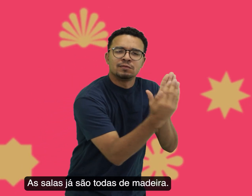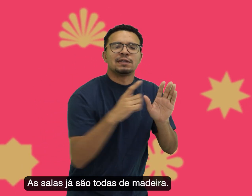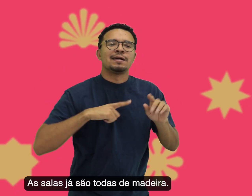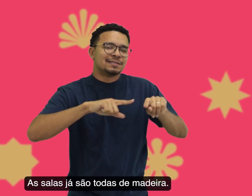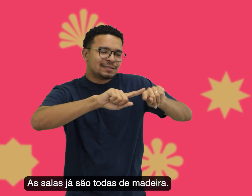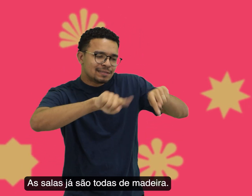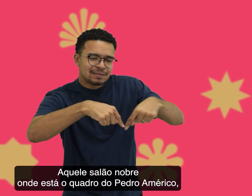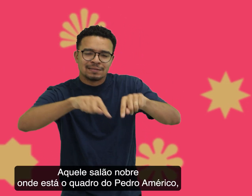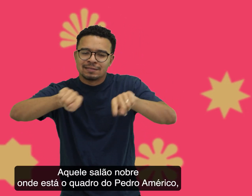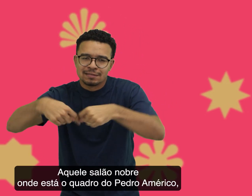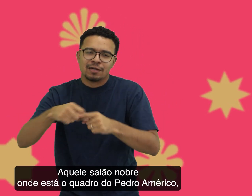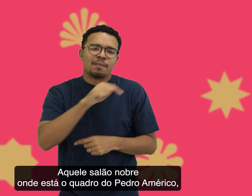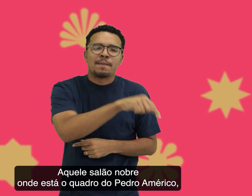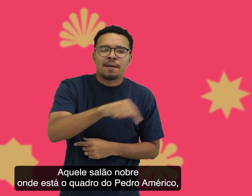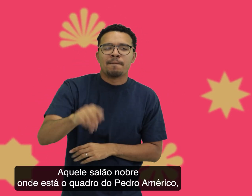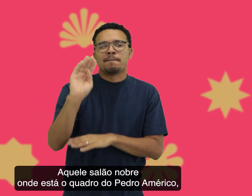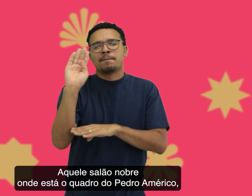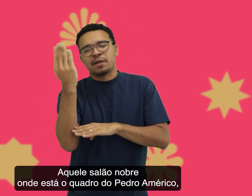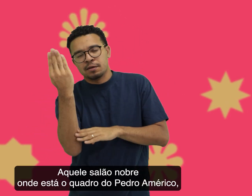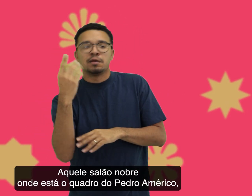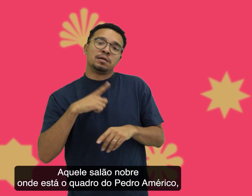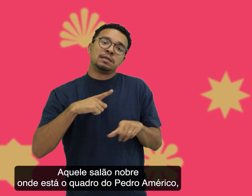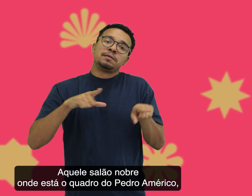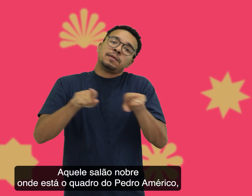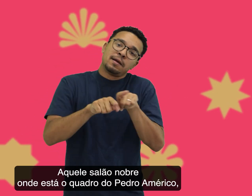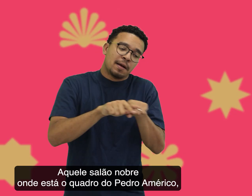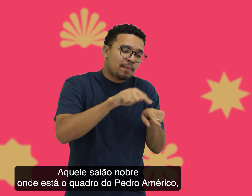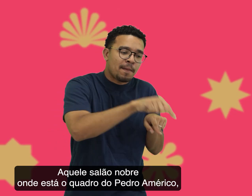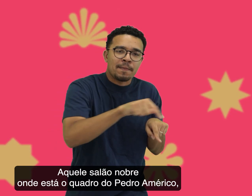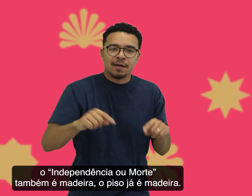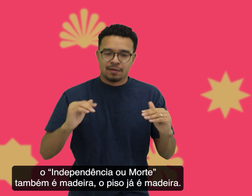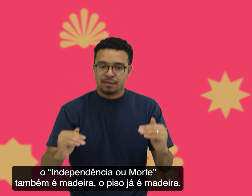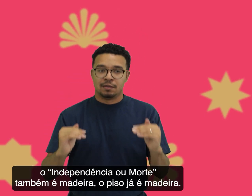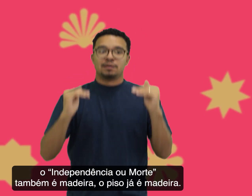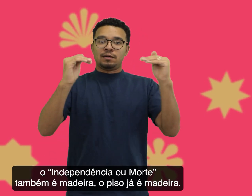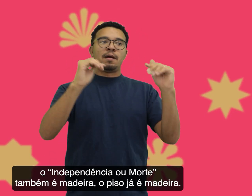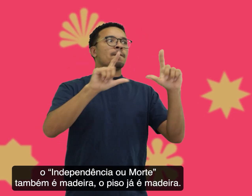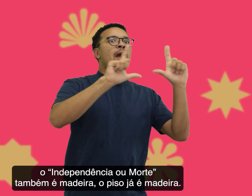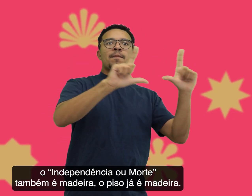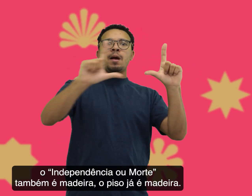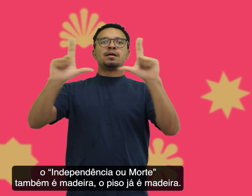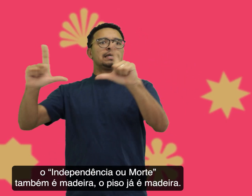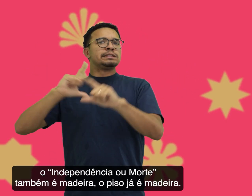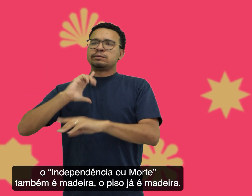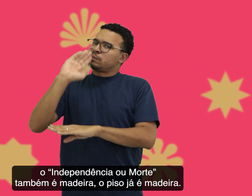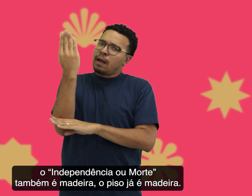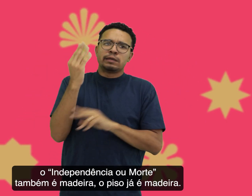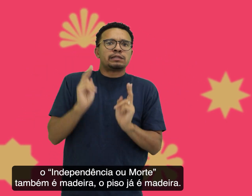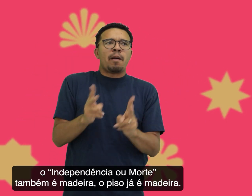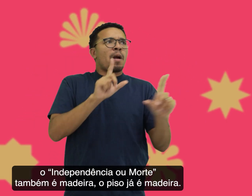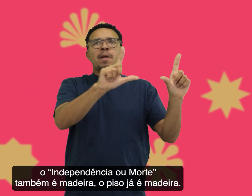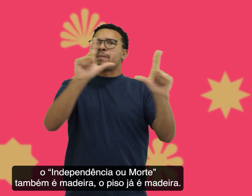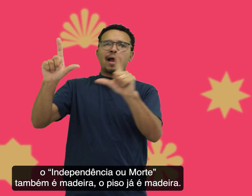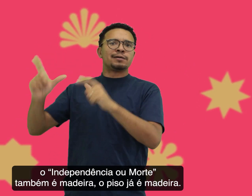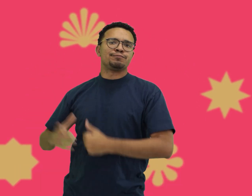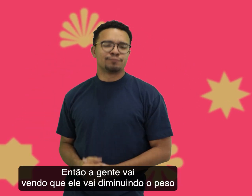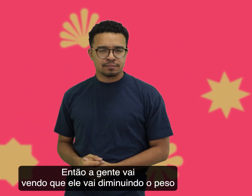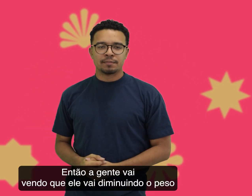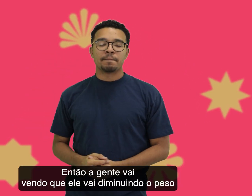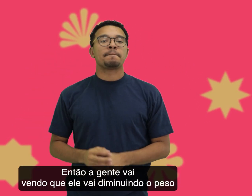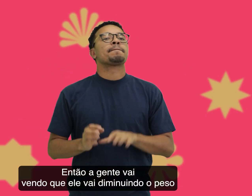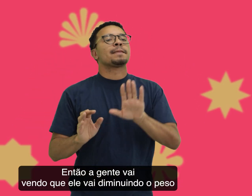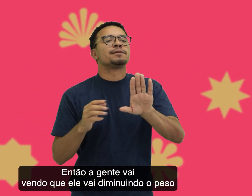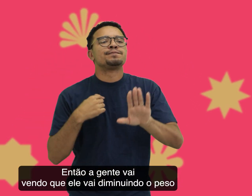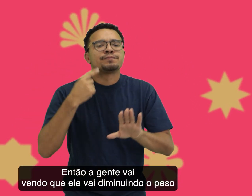As salas já são todas de madeira. Aquele salão nobre onde está o quadro do Pedro Américo, né, o Independência ou Morte, também é madeira, o piso